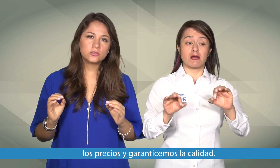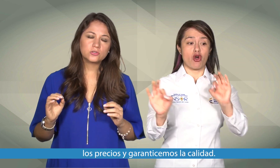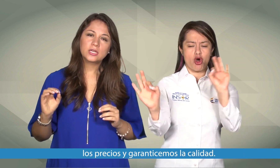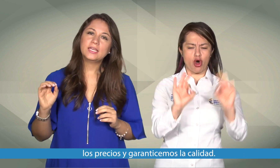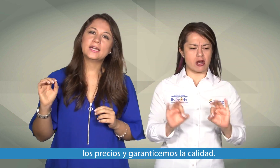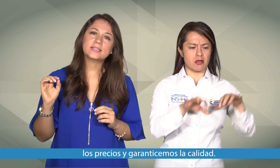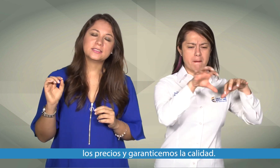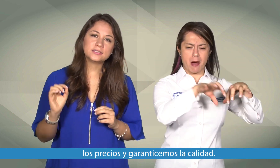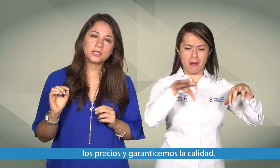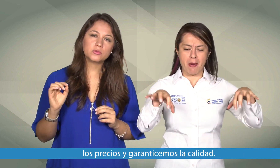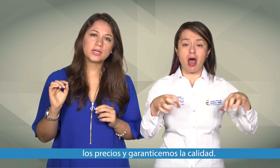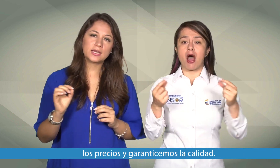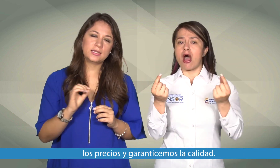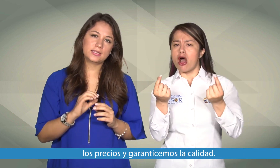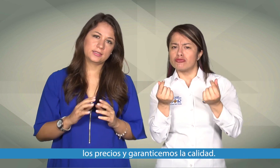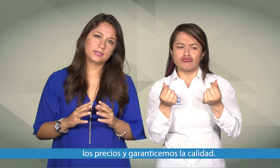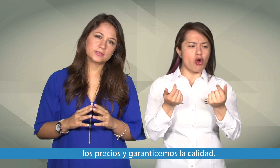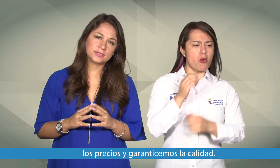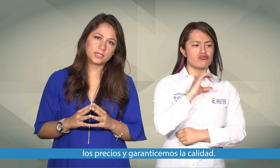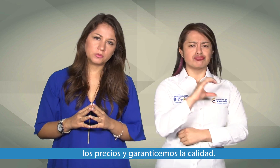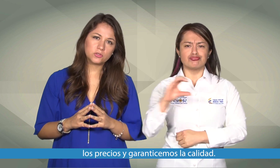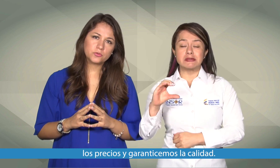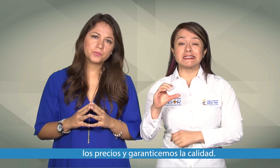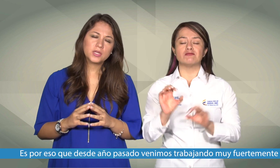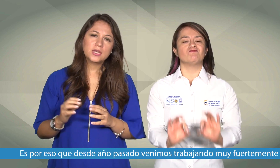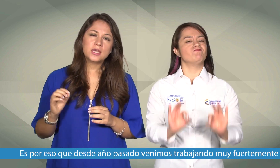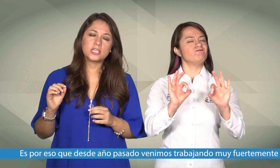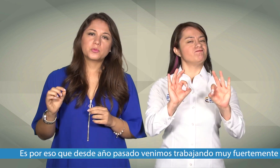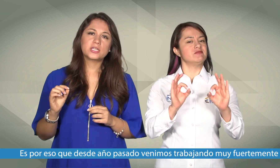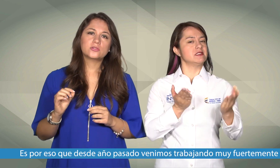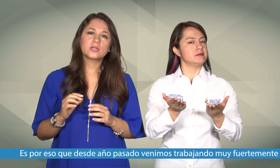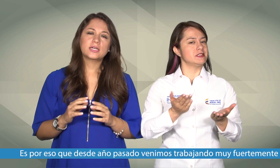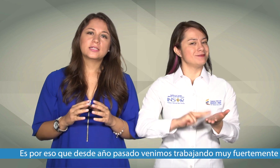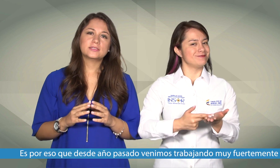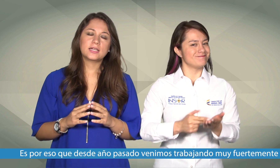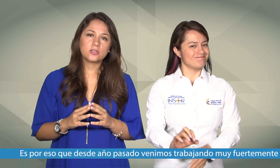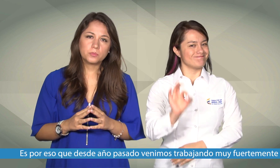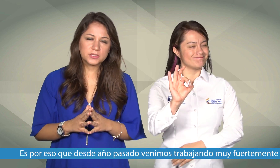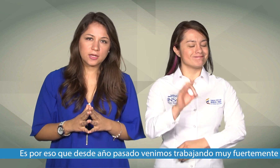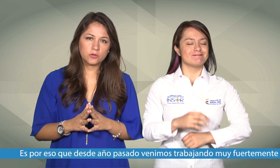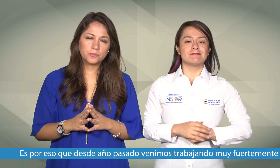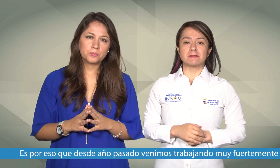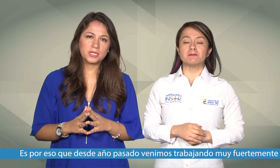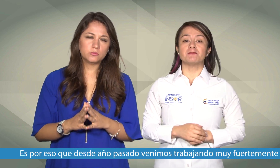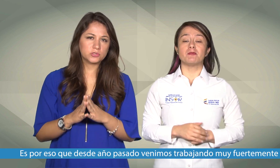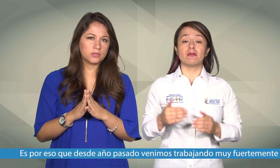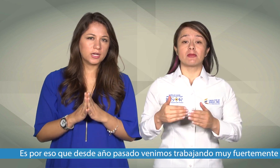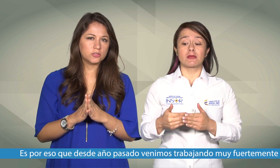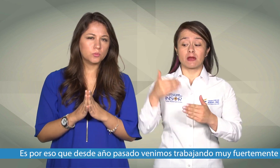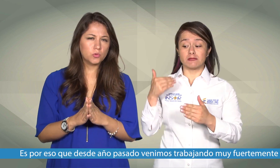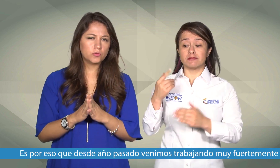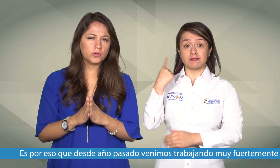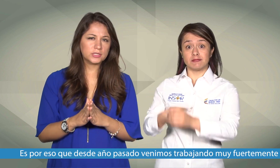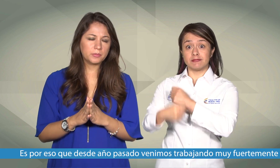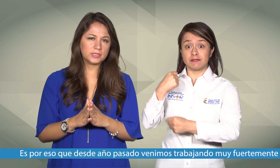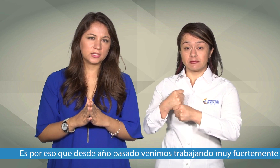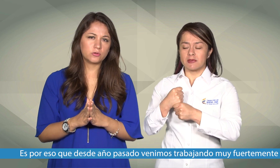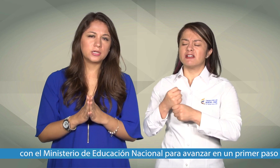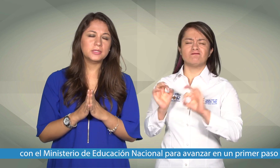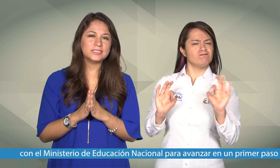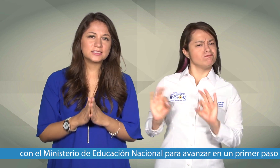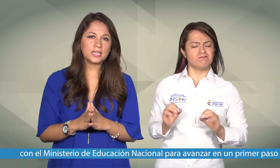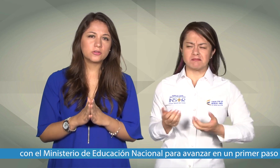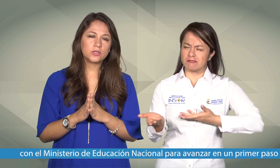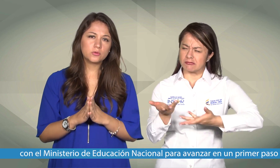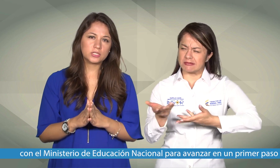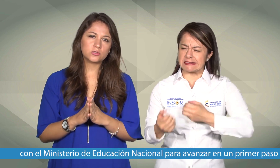los precios y garanticemos la calidad en este servicio. Es por eso que desde el año pasado venimos trabajando muy fuertemente